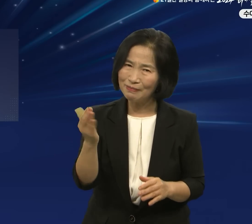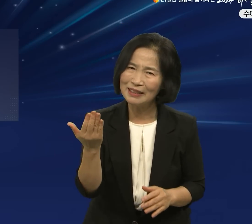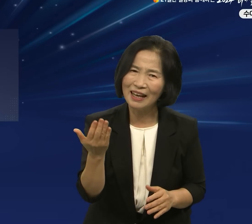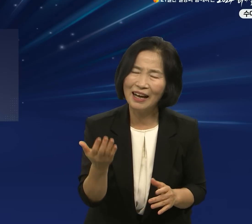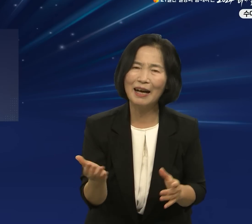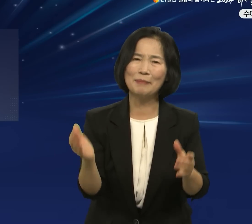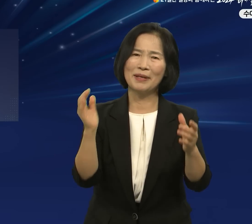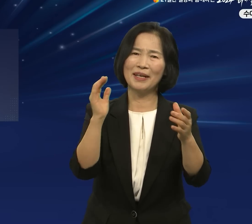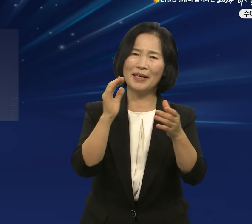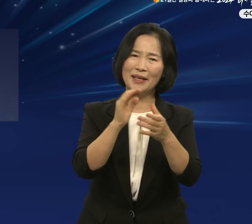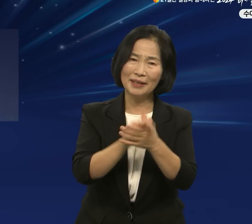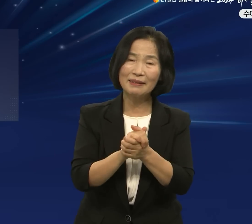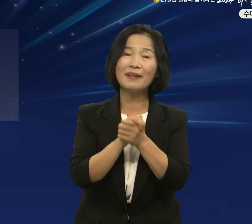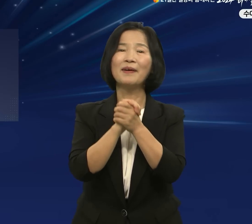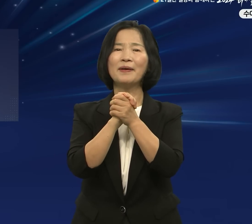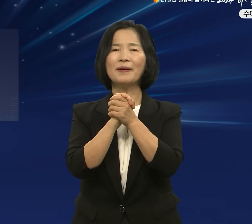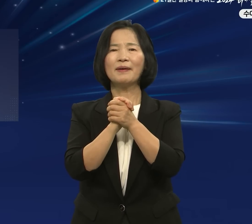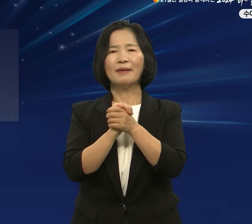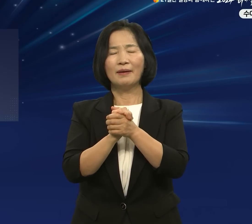올해도 단선을 했습니다.